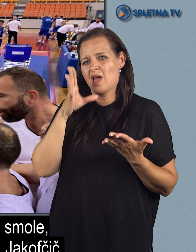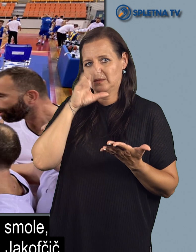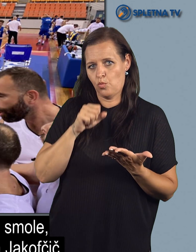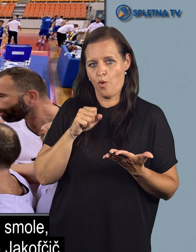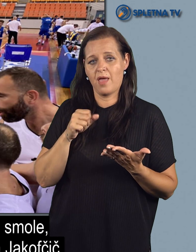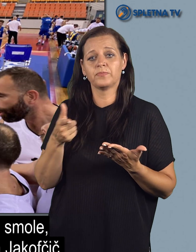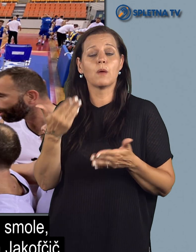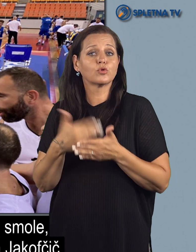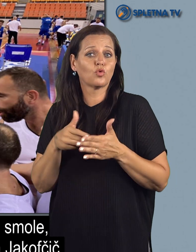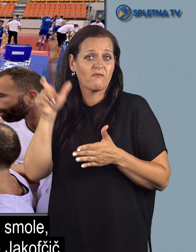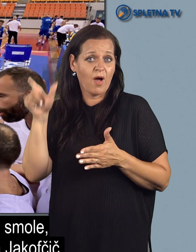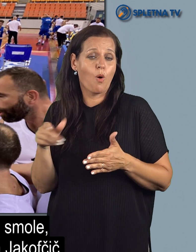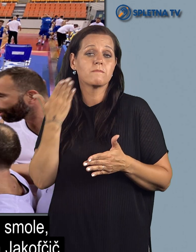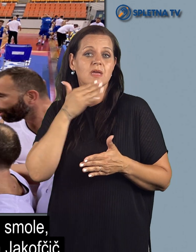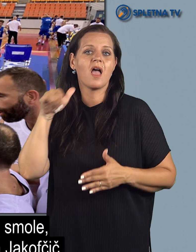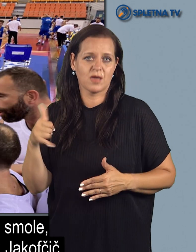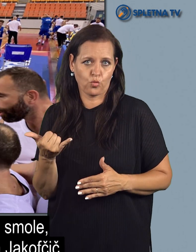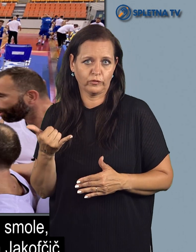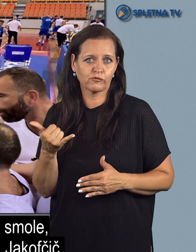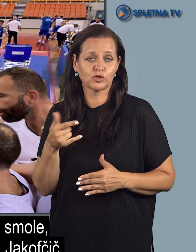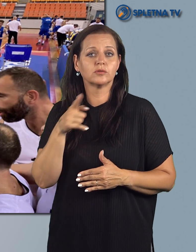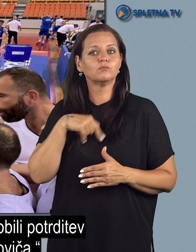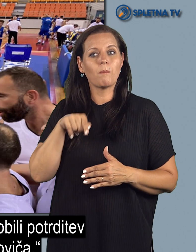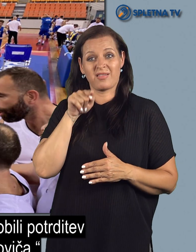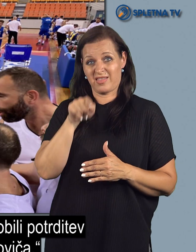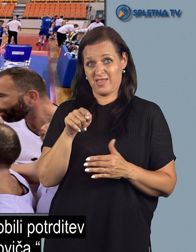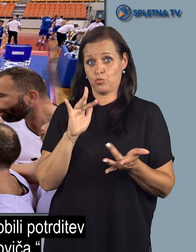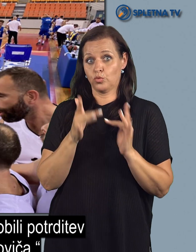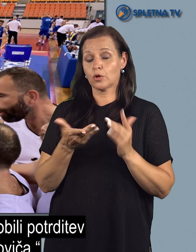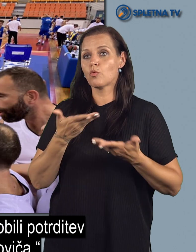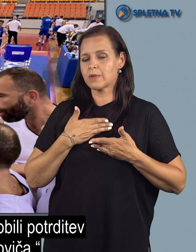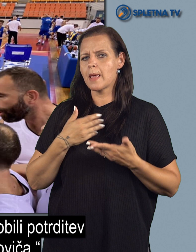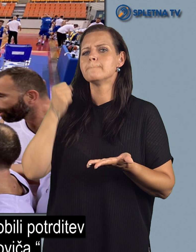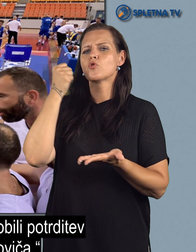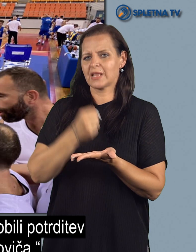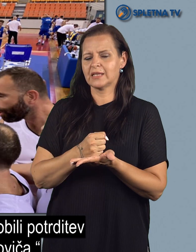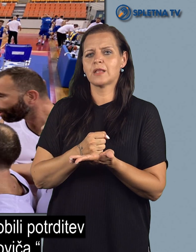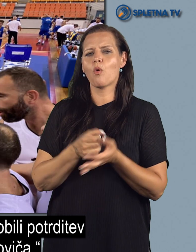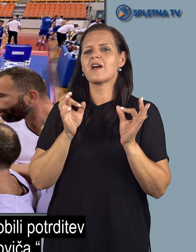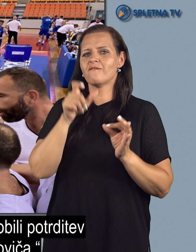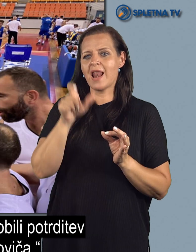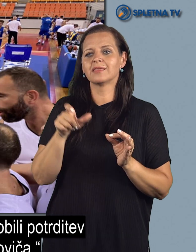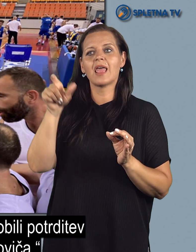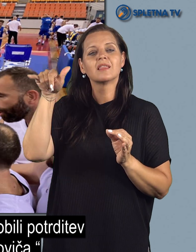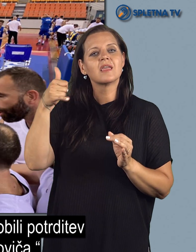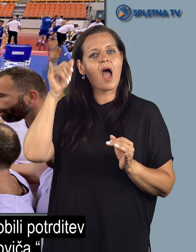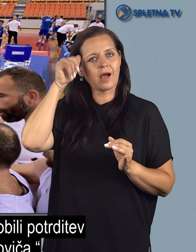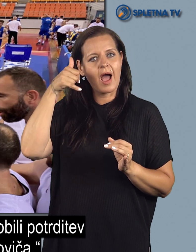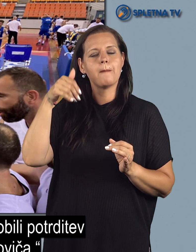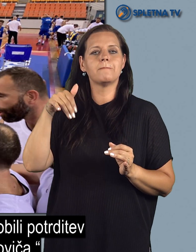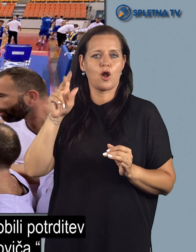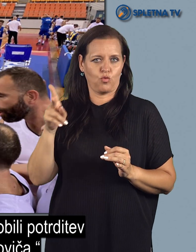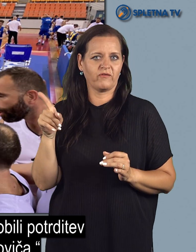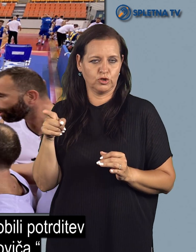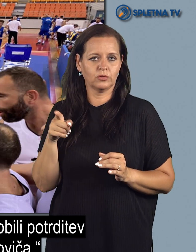tudi nekaj smole. Poškodoval se je Miha Jakovčič. Smo pa na tem turnirju dobili potrditev kvalitet Jake